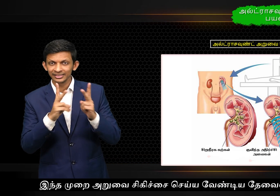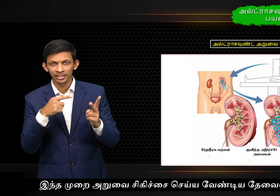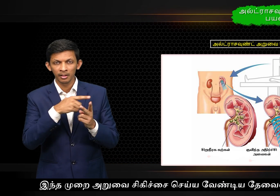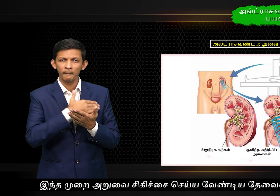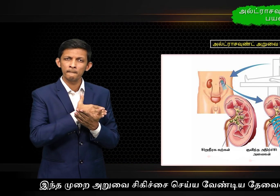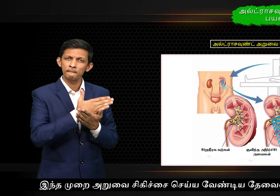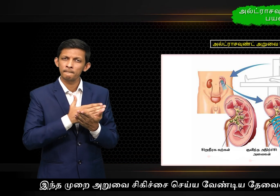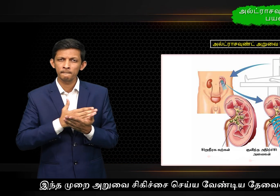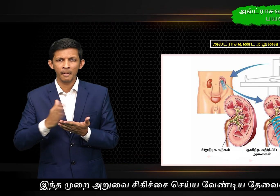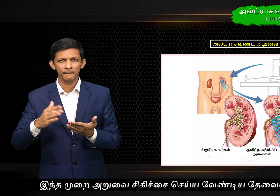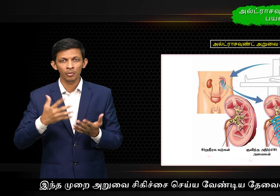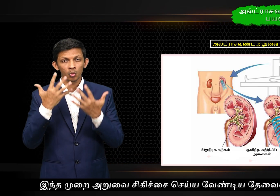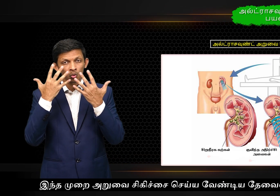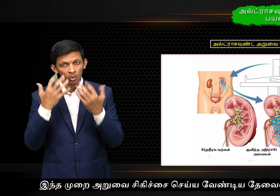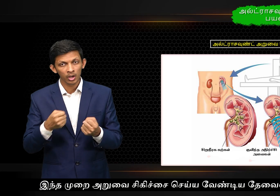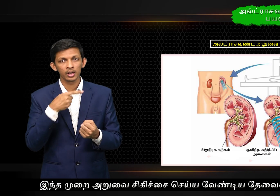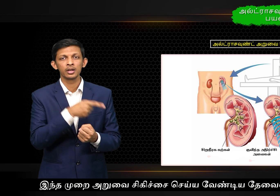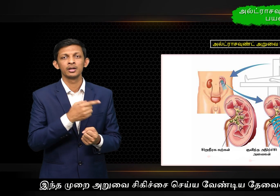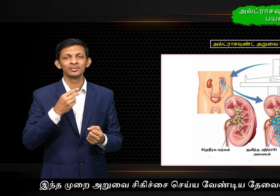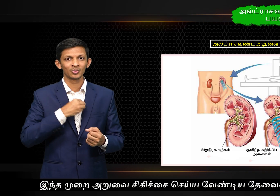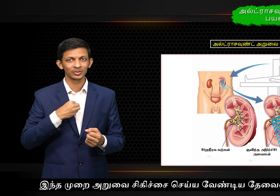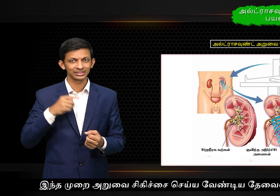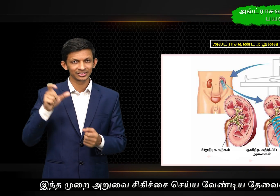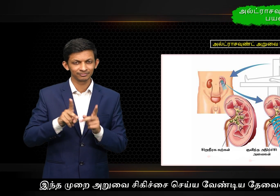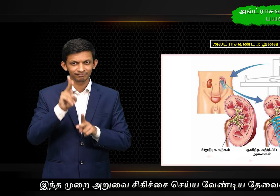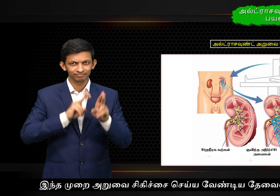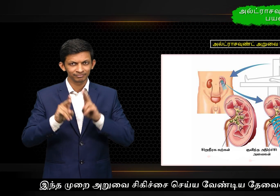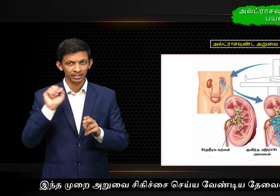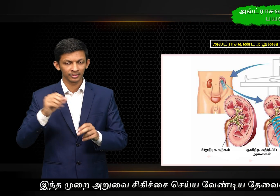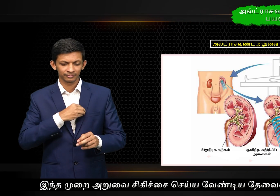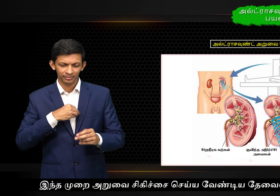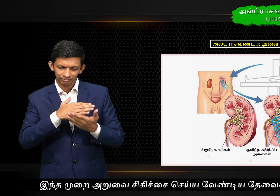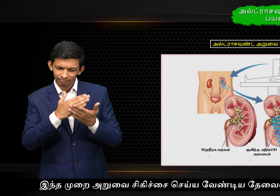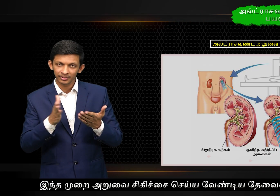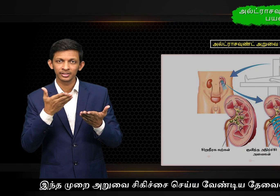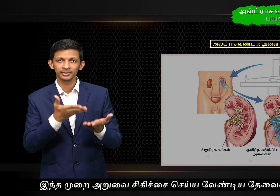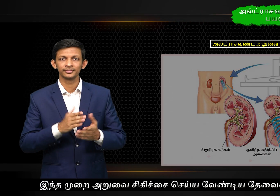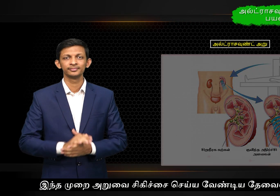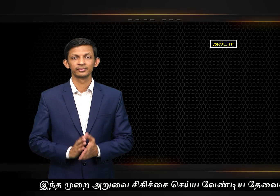இந்த முறை அறுவை சிகிச்சை செய்ய வேண்டிய தேவையை நீக்கியுள்ளது.